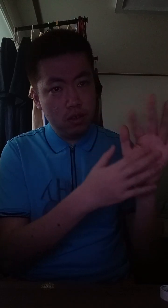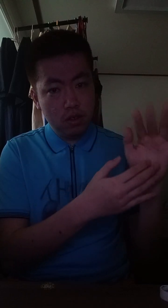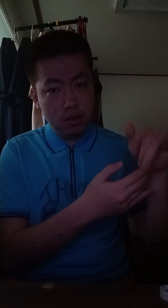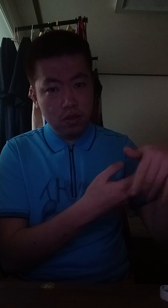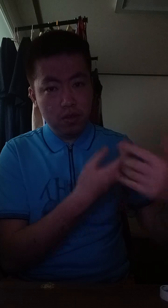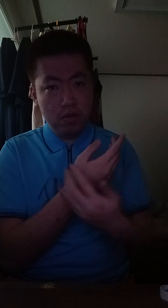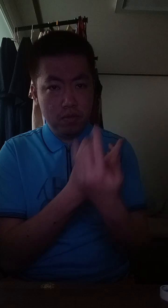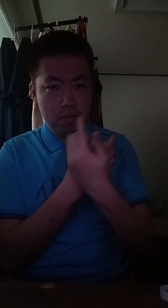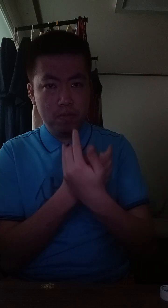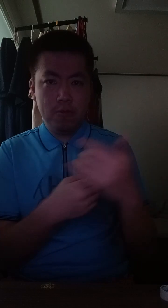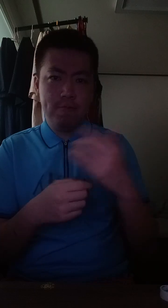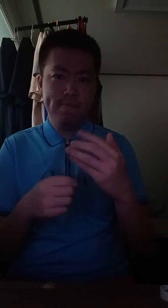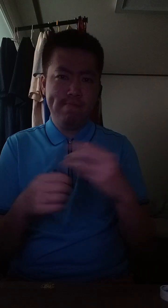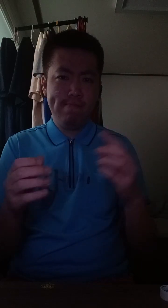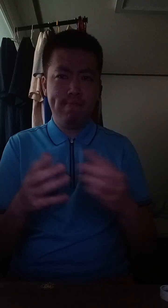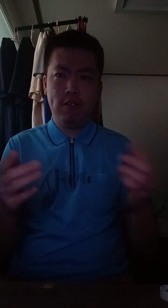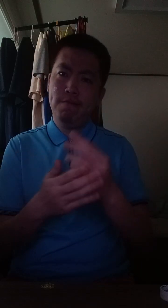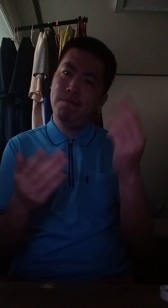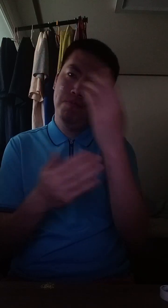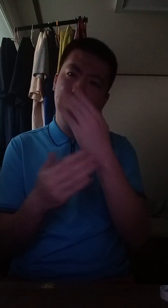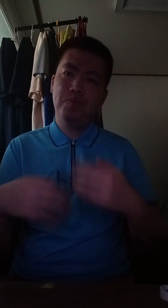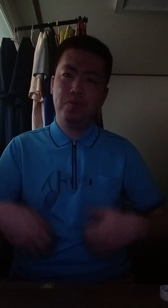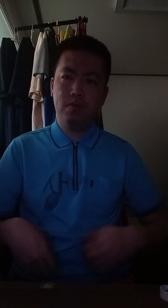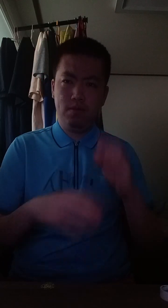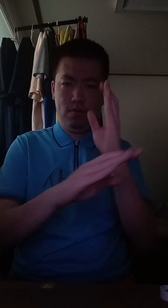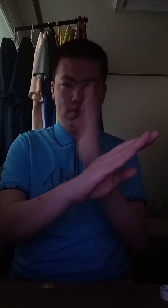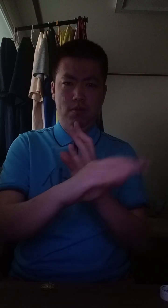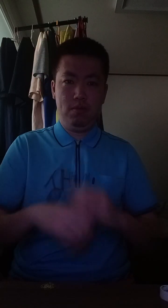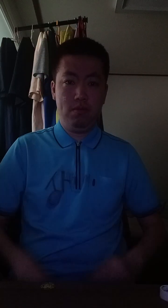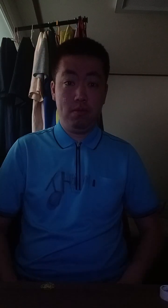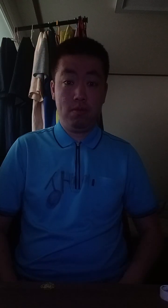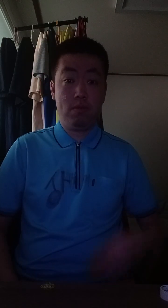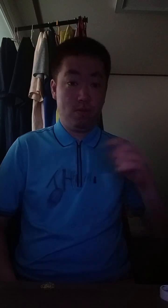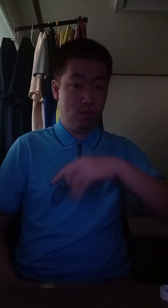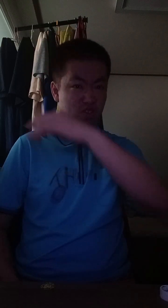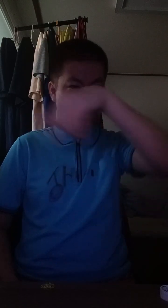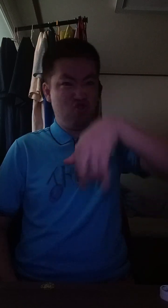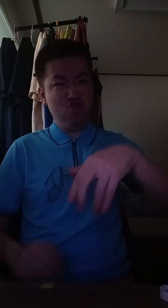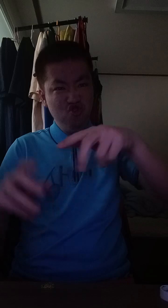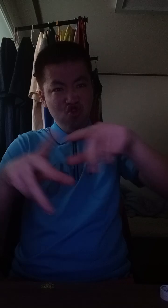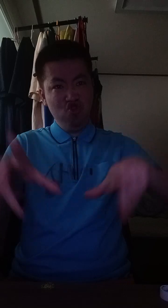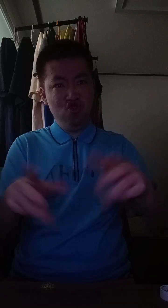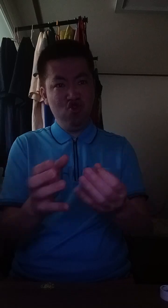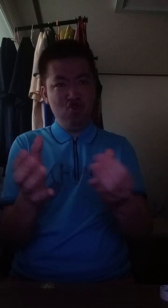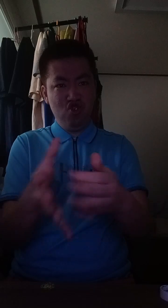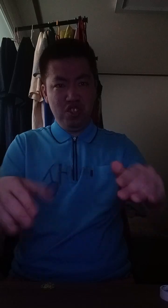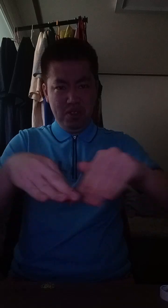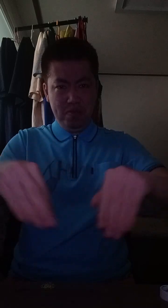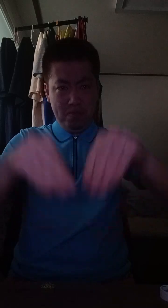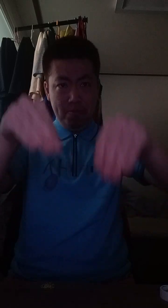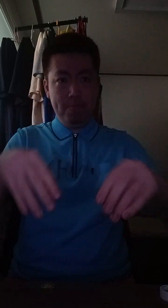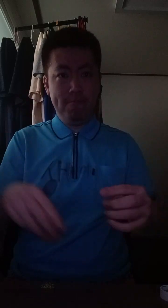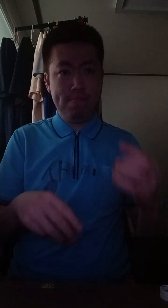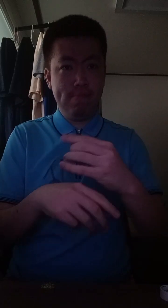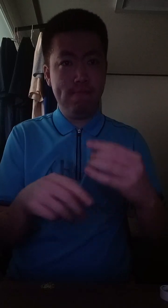있지만 아직 정확한 원인을 밝혀내지는 못했습니다. 또 뒤늦게 배수구 안에 그물망을 설치하고 안전요원을